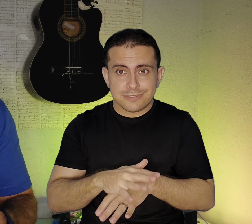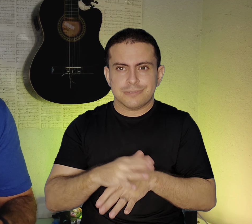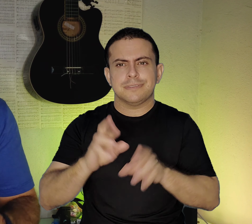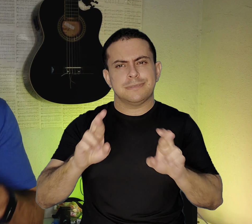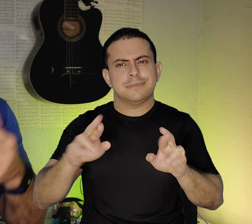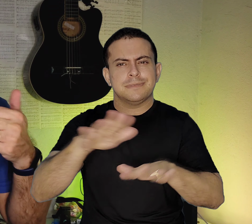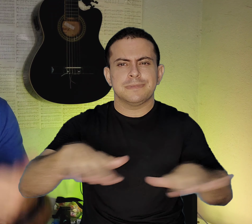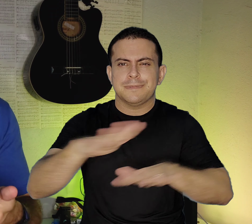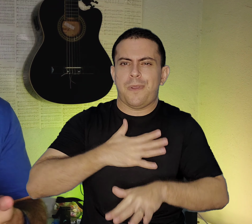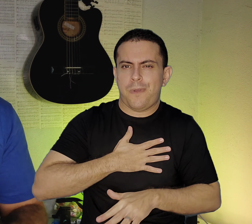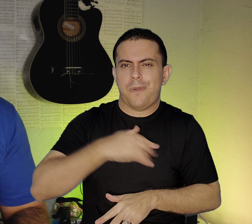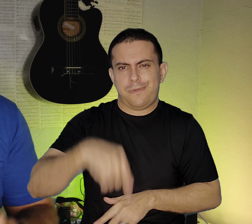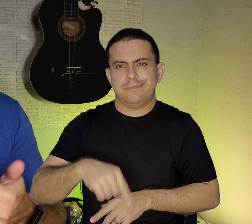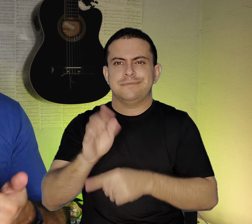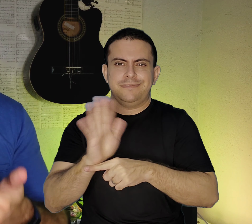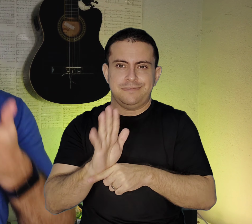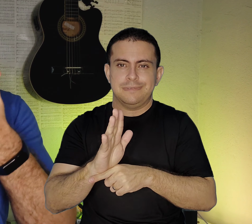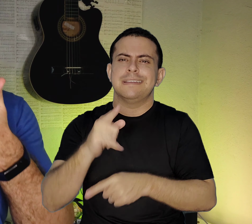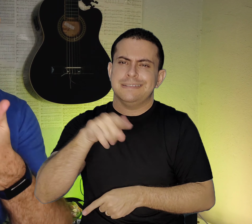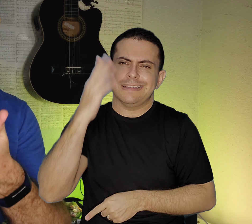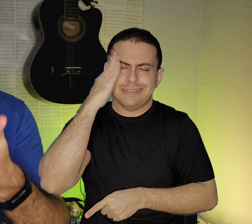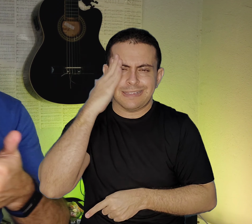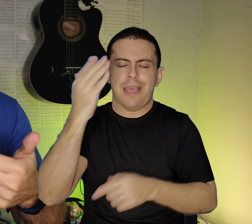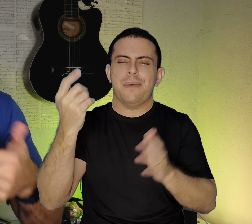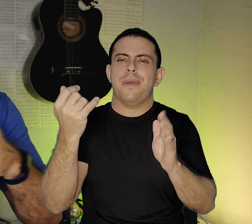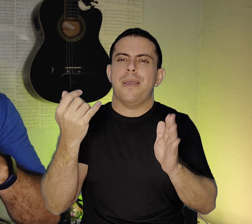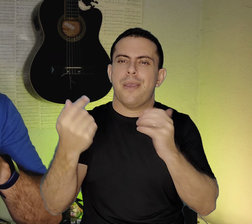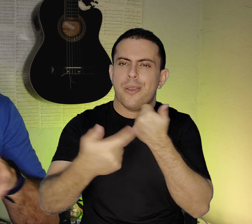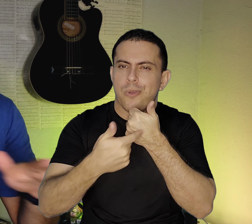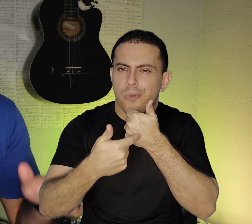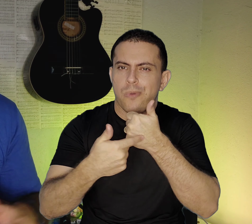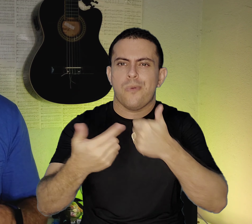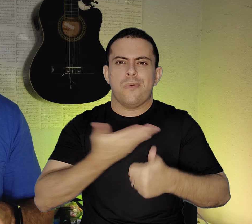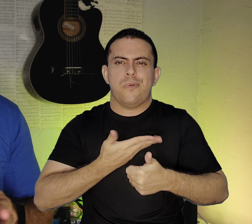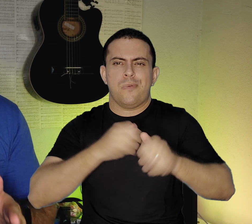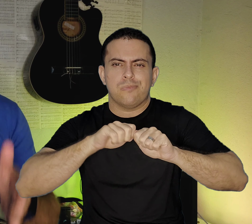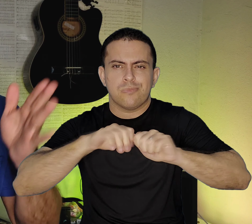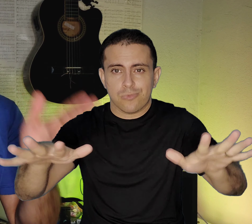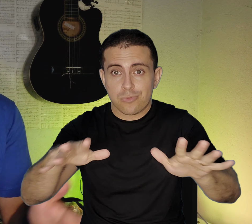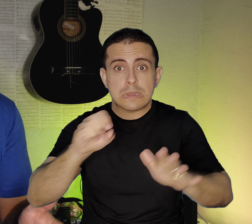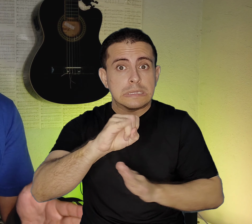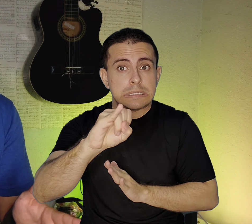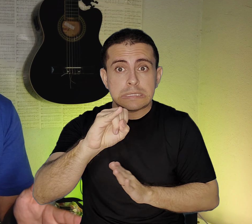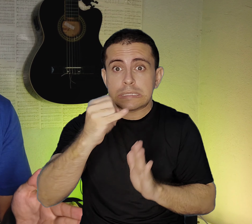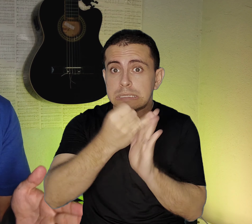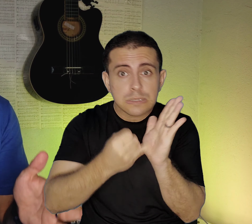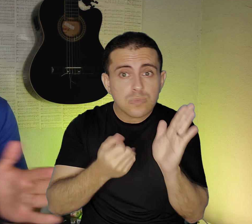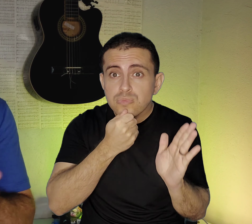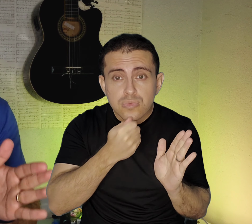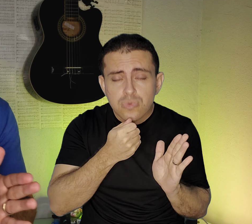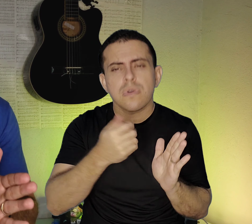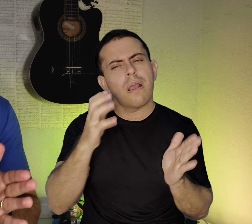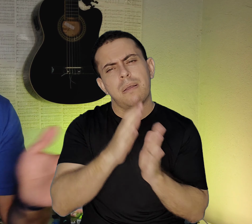Espero que vocês tenham gostado aqui do vídeo Já sabe né Curte Compartilhe com seus amigos E se você ainda não é inscrito